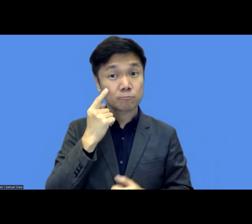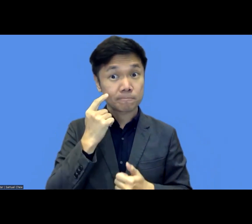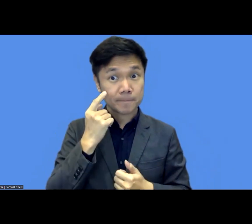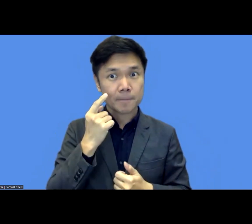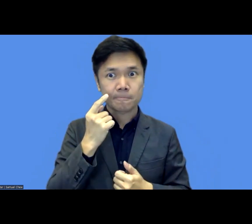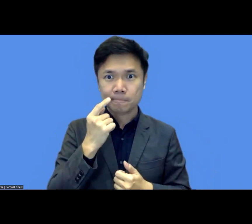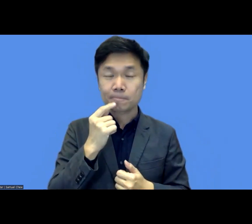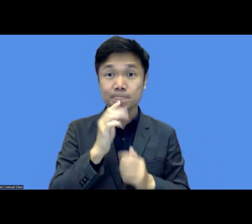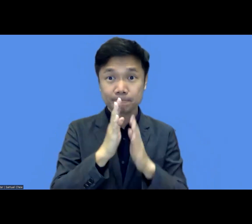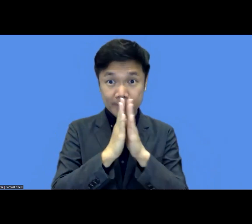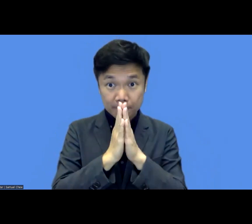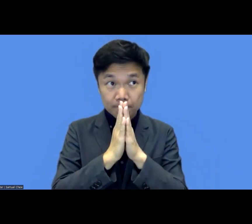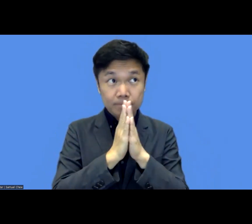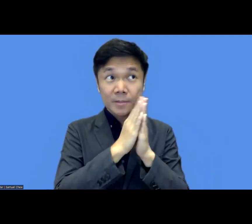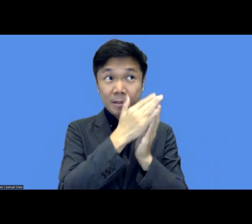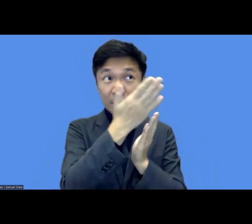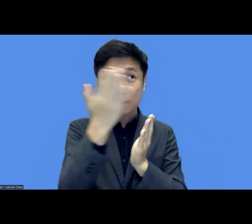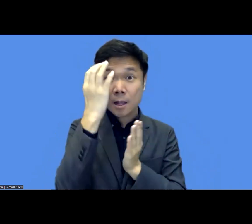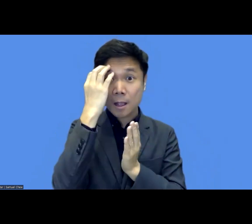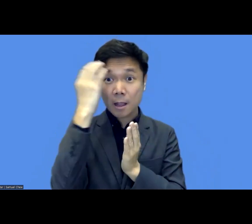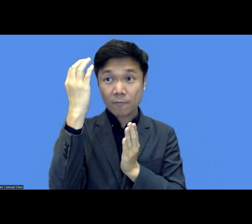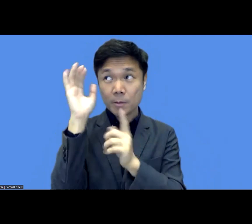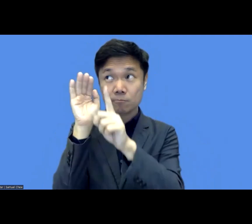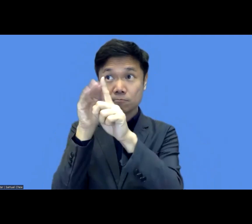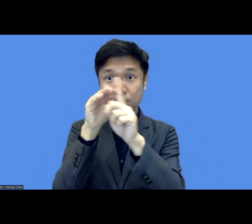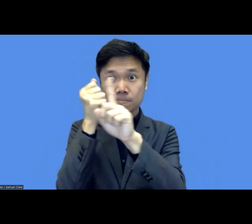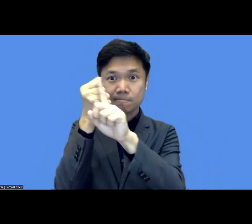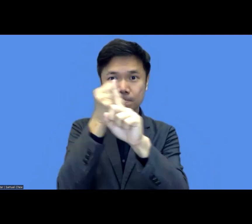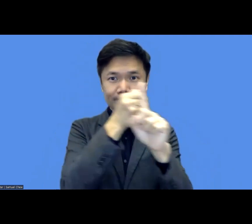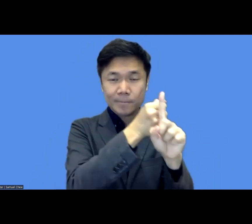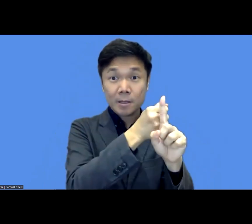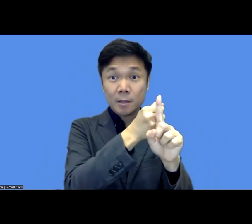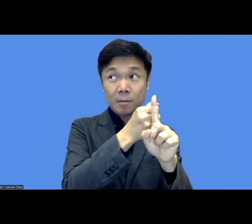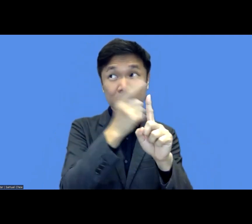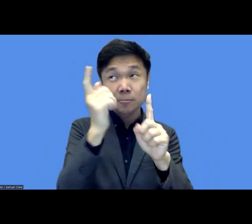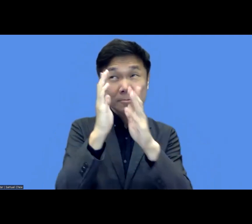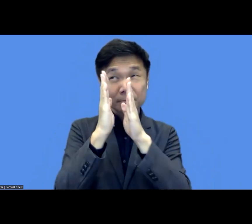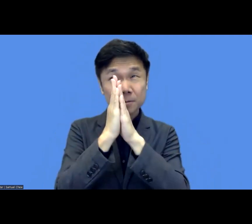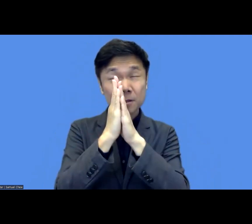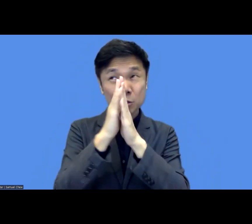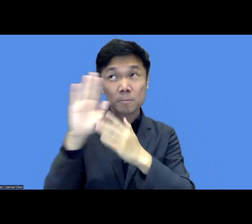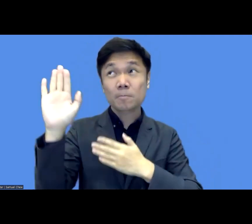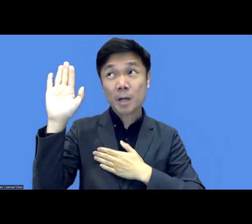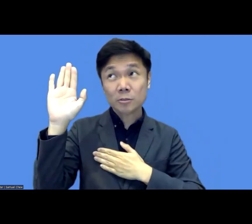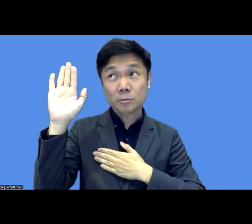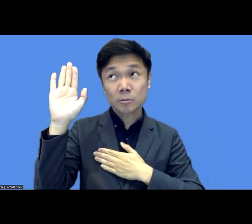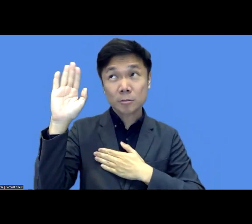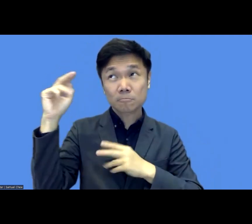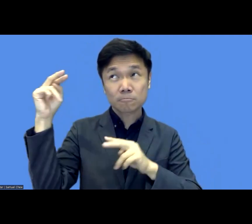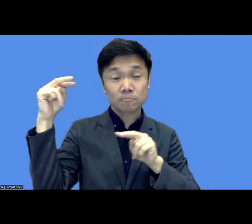promesas, compromisos, y es bueno ver que algunos países priorizan